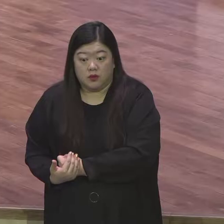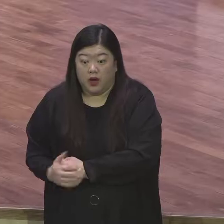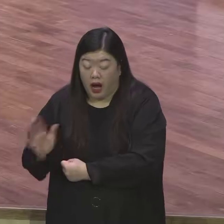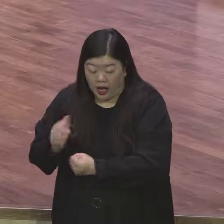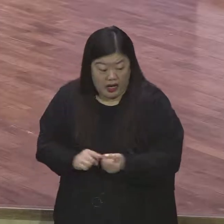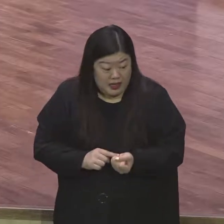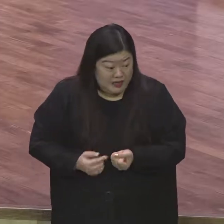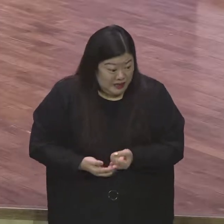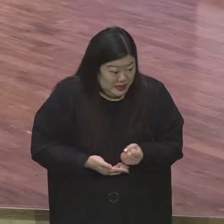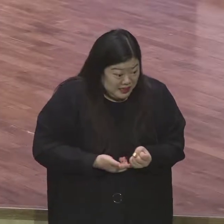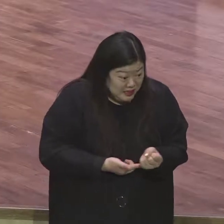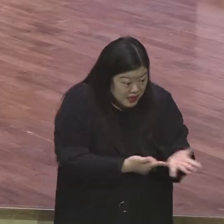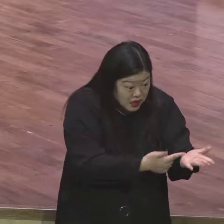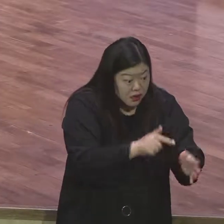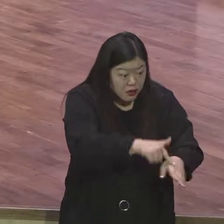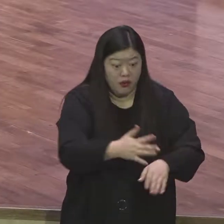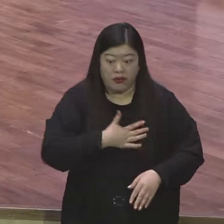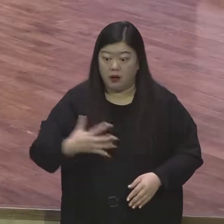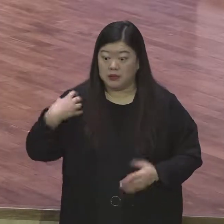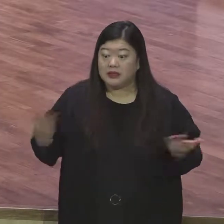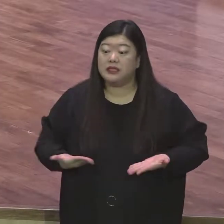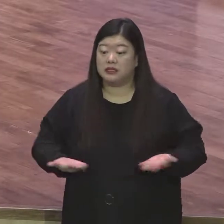내게 이런저런 직분들을 주셨다.